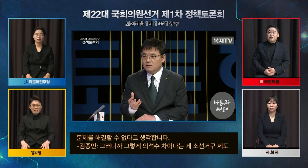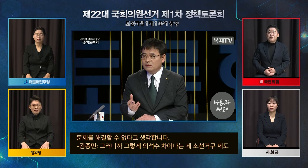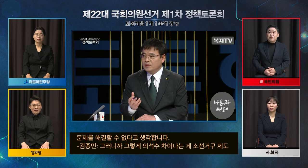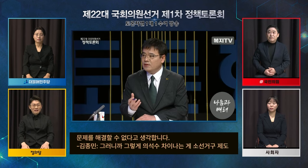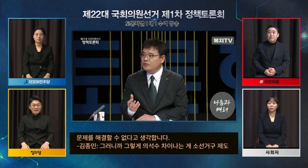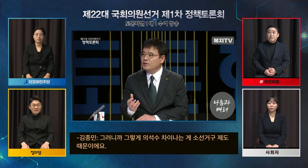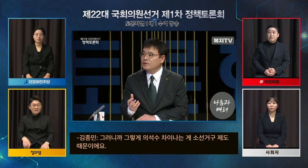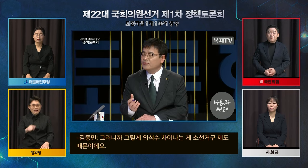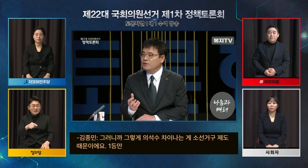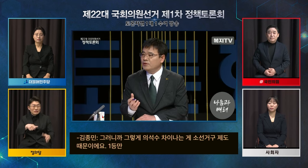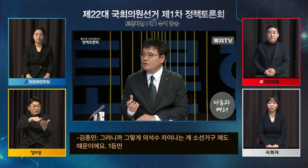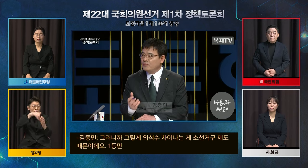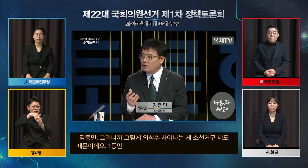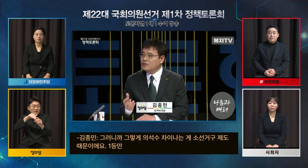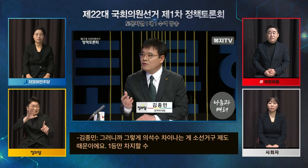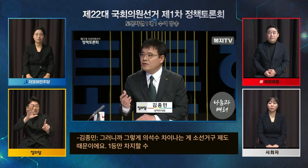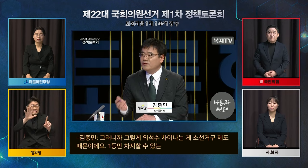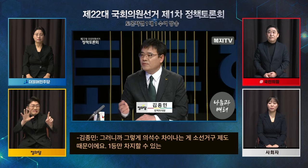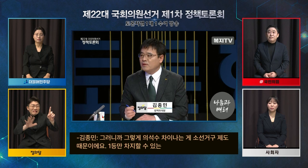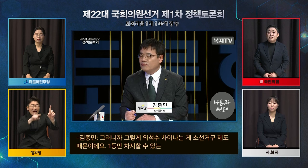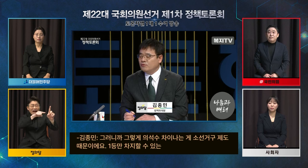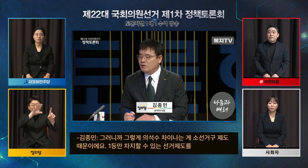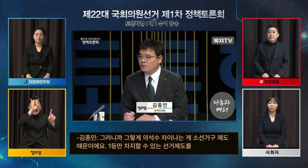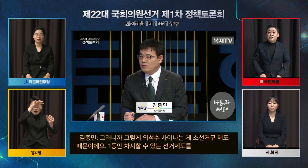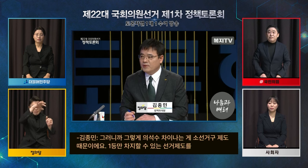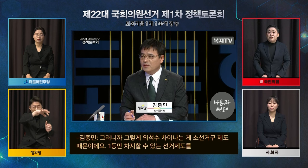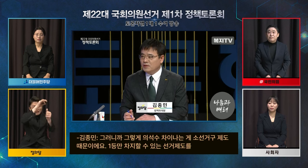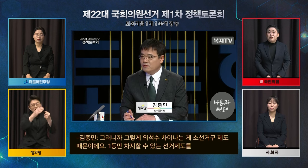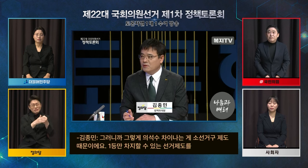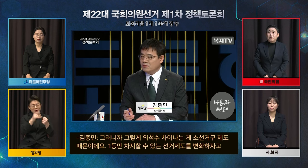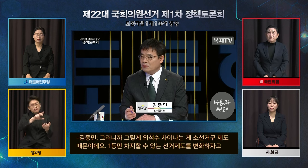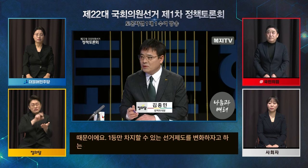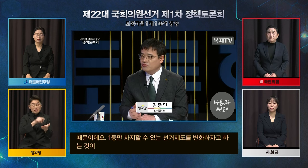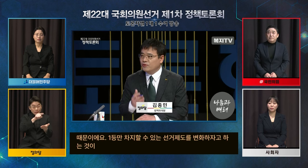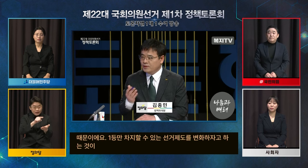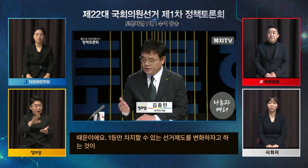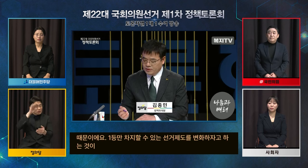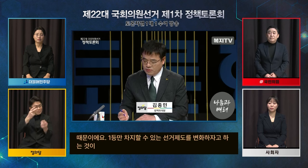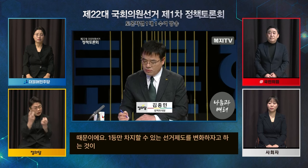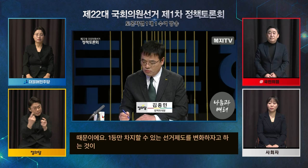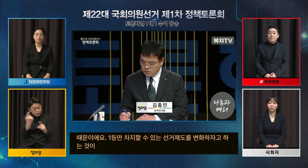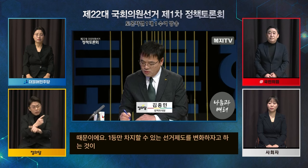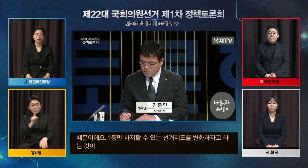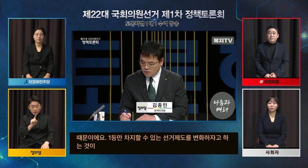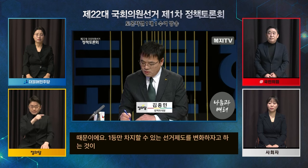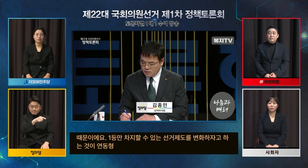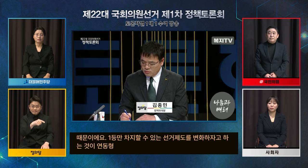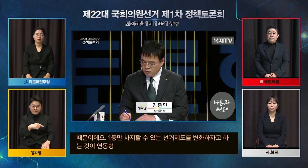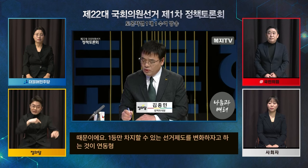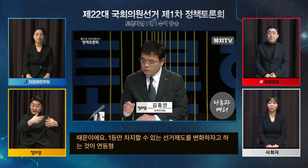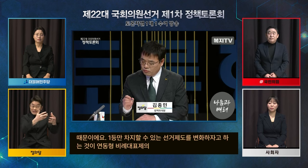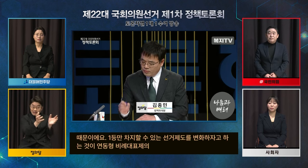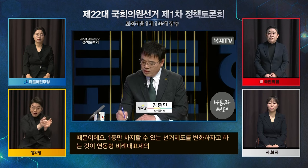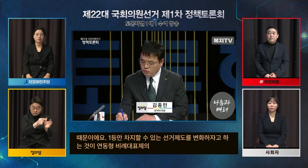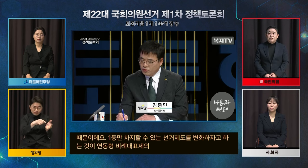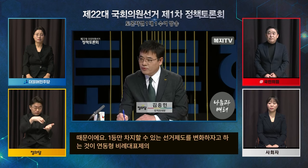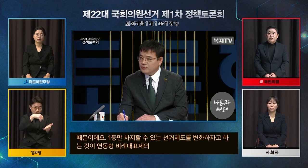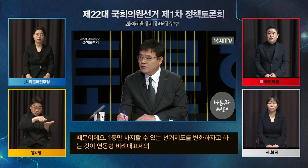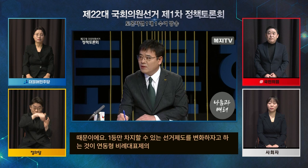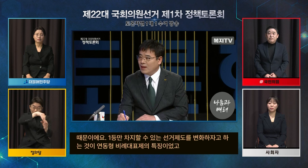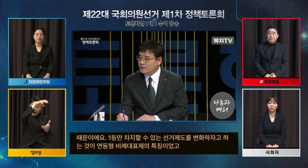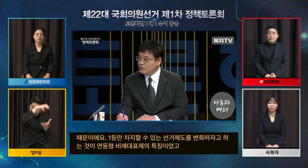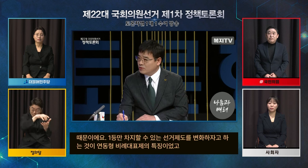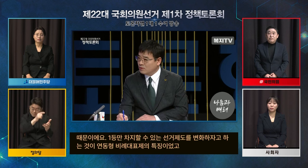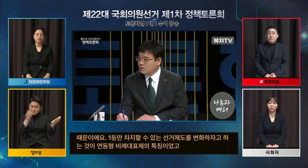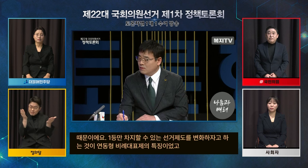차지할 수 있는 이런 선거제도를 변하자고 하는 것이 바로 연동형 비례제도의 굉장히 중요한 특징이었고 국민의힘부터